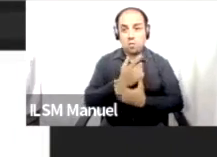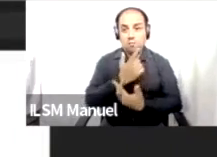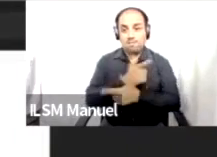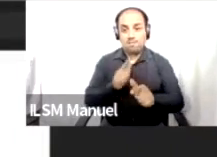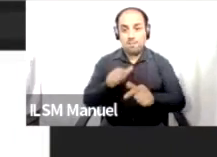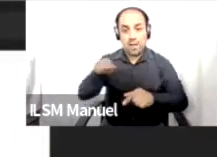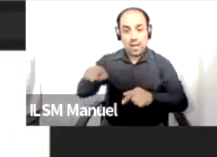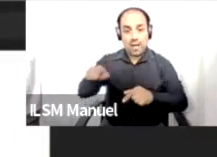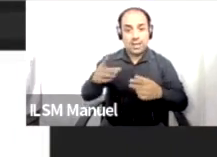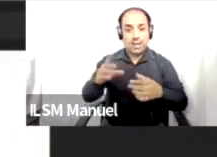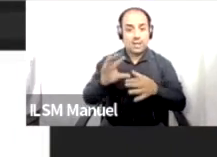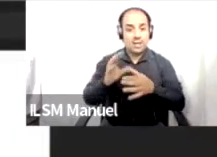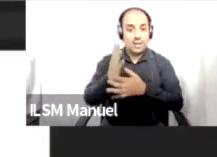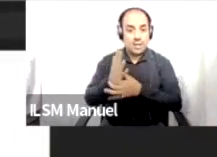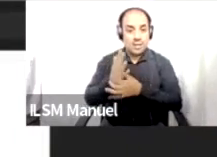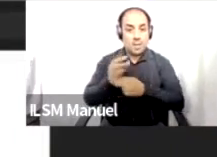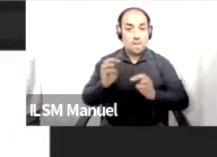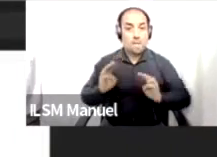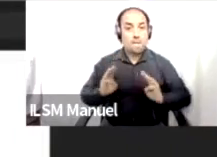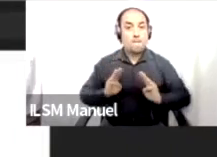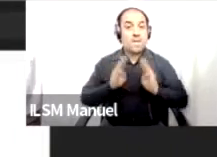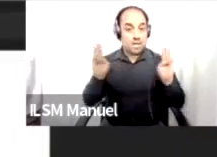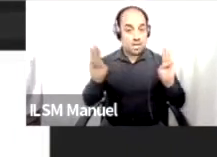mencionaba el milagro de Chile.